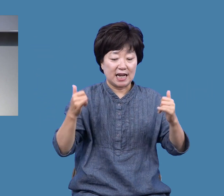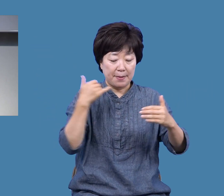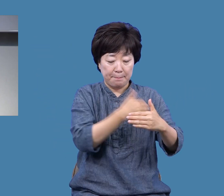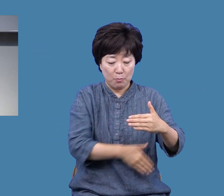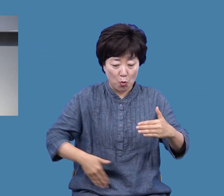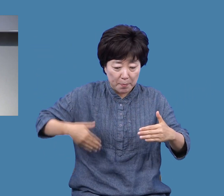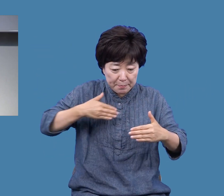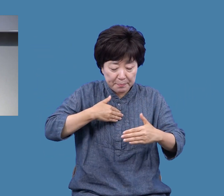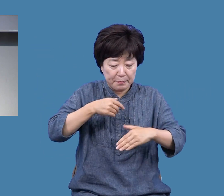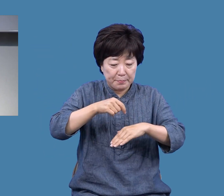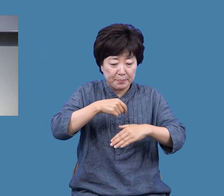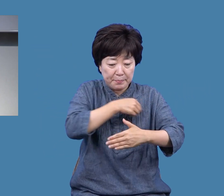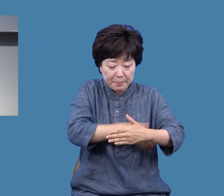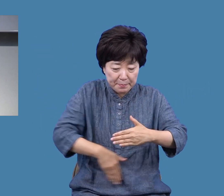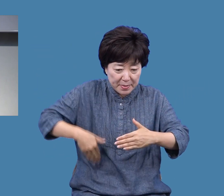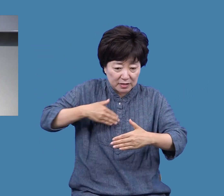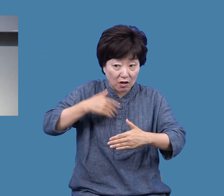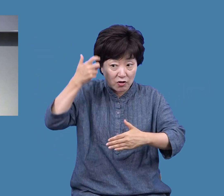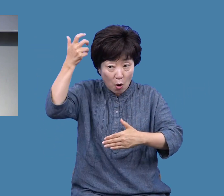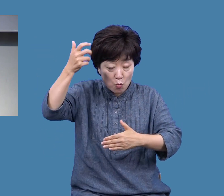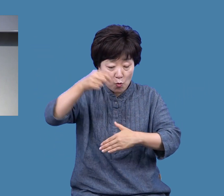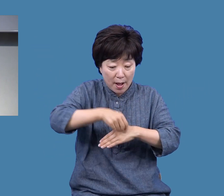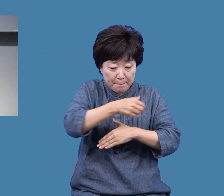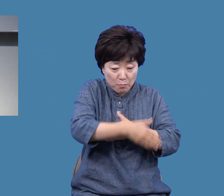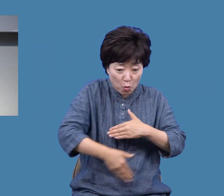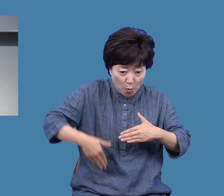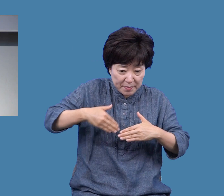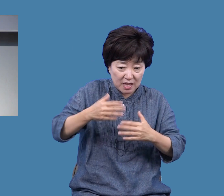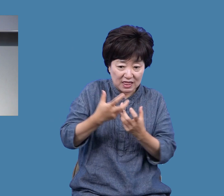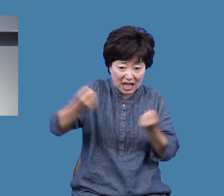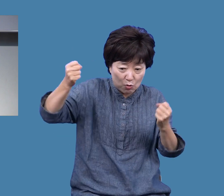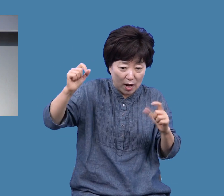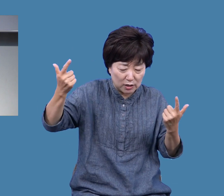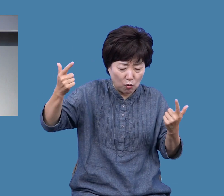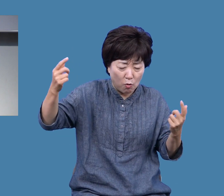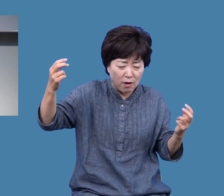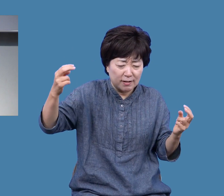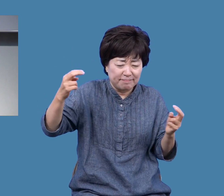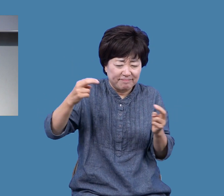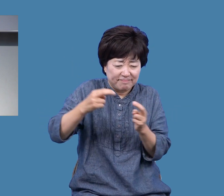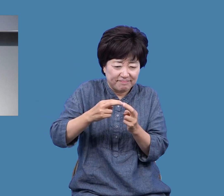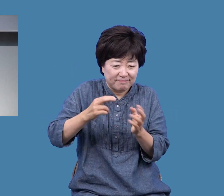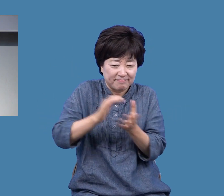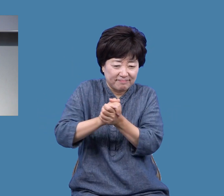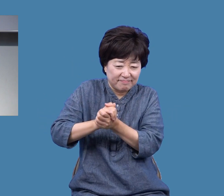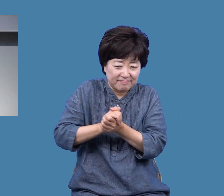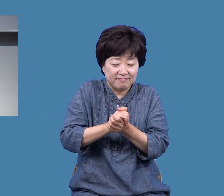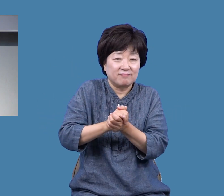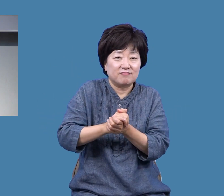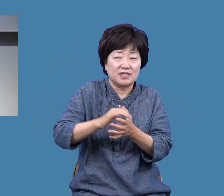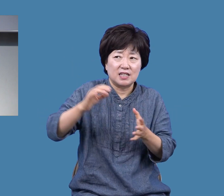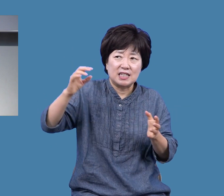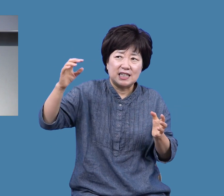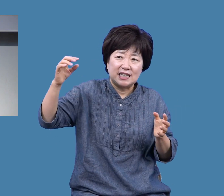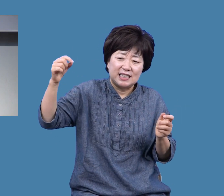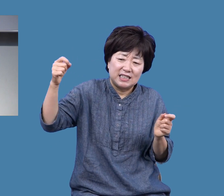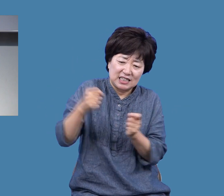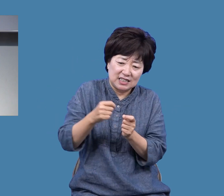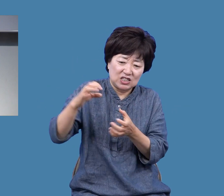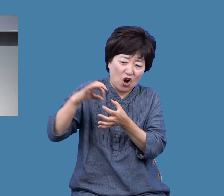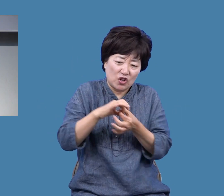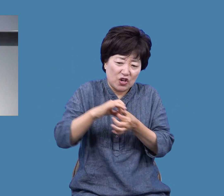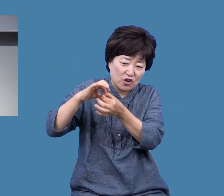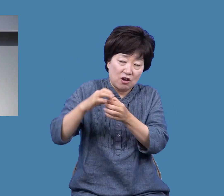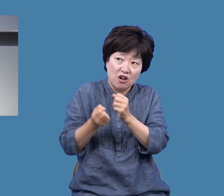하는 것은 따로따로 분리되어 있는 것이 아니고 긴밀하게 연결되어 있다는 거예요. 긴밀하게 연결되어 있어서 서로 간에